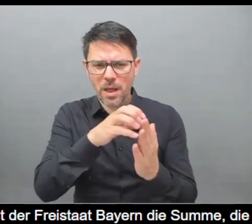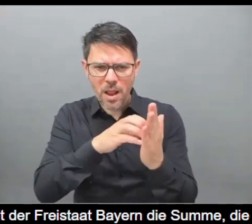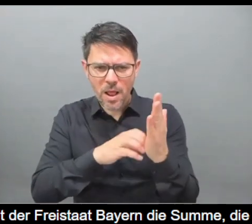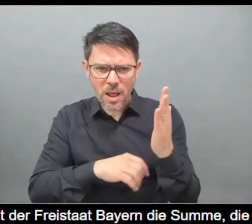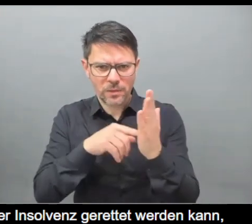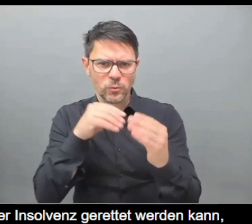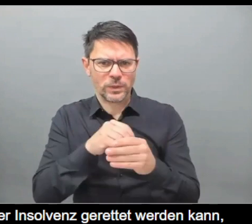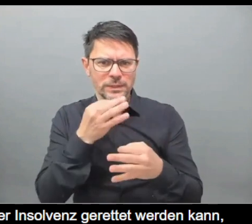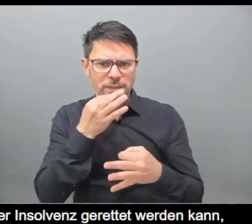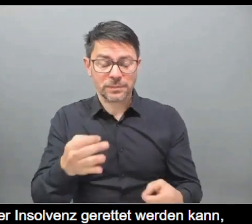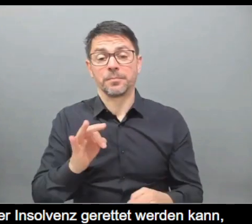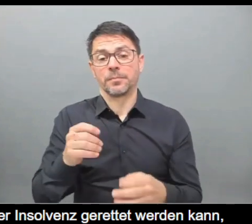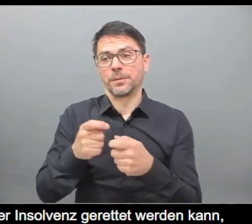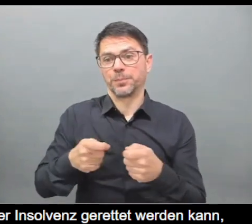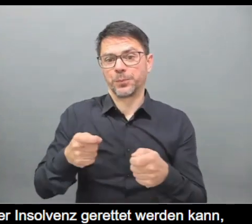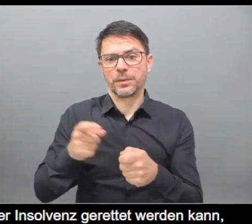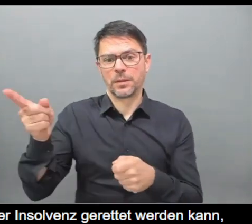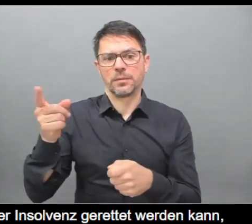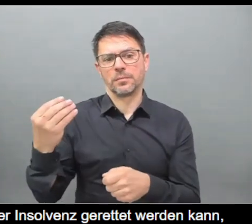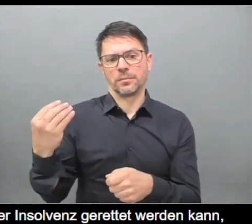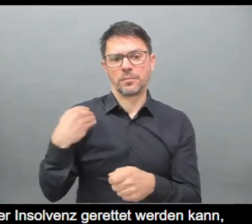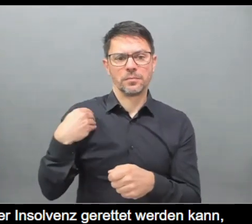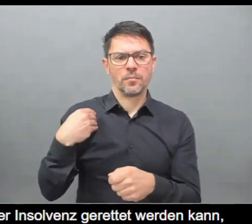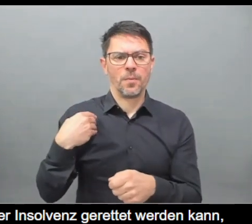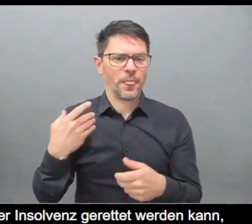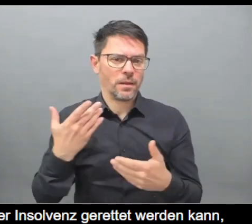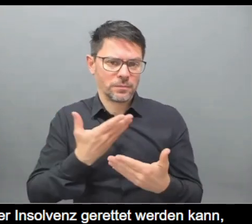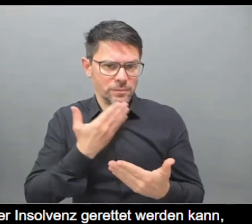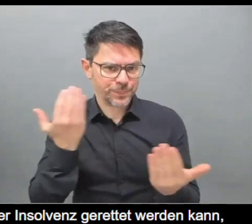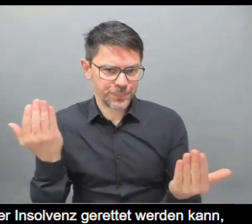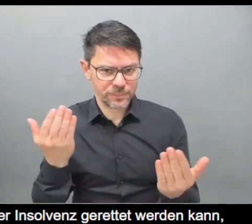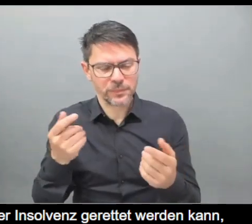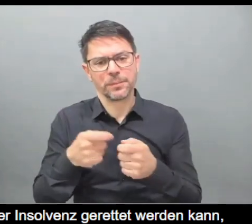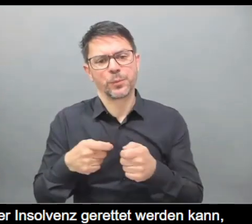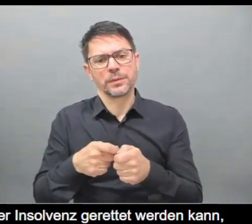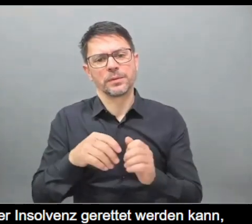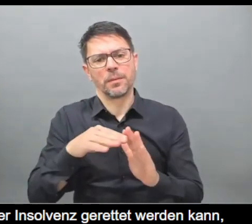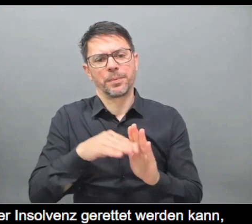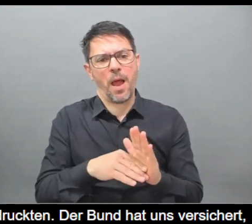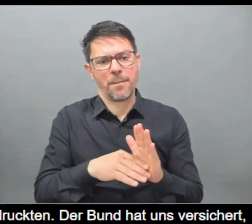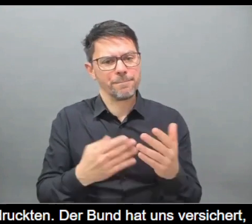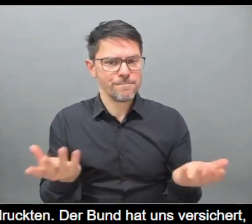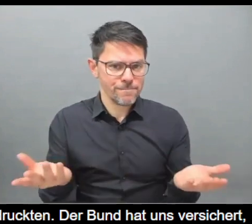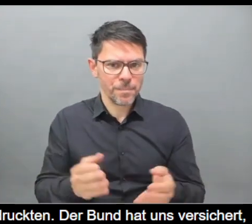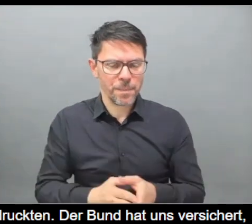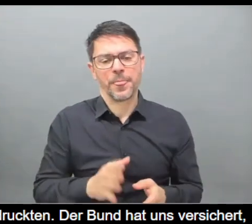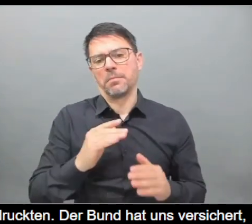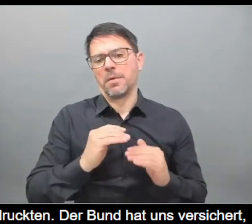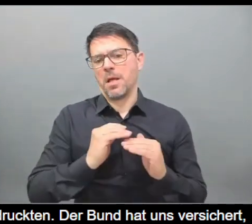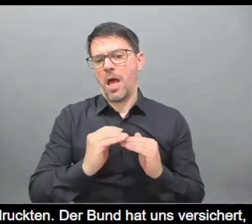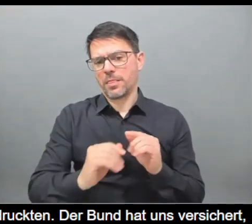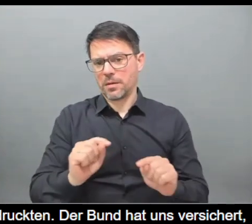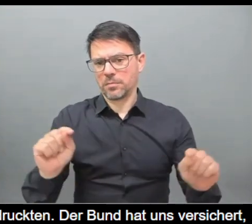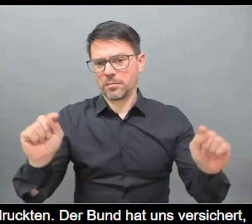Entschädigungszahlungen einfließen dürfen. Und auf das hin haben wir unser Programm gestrickt und wollten